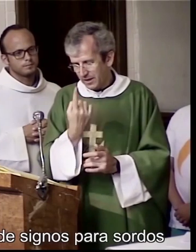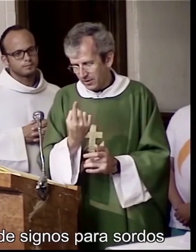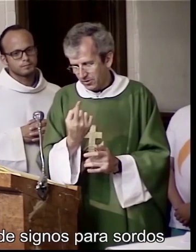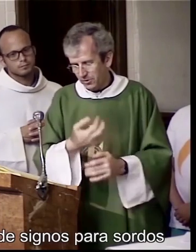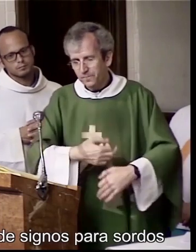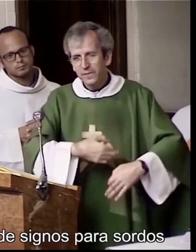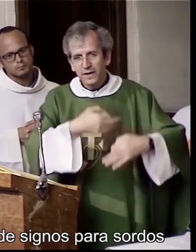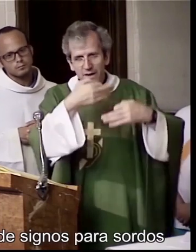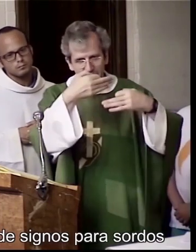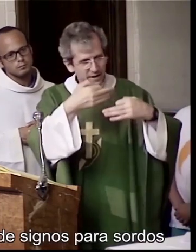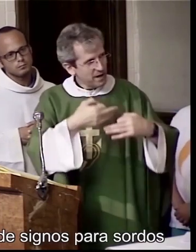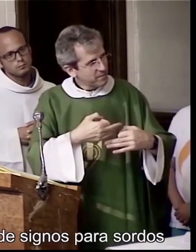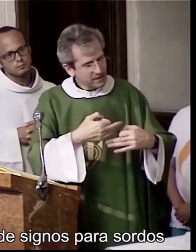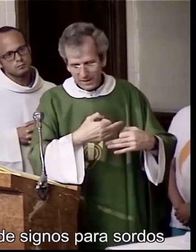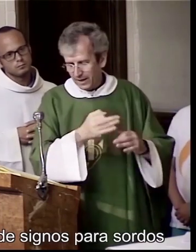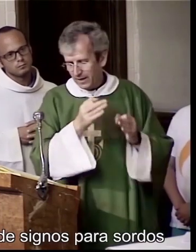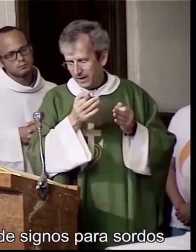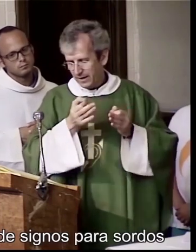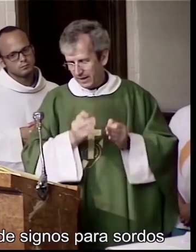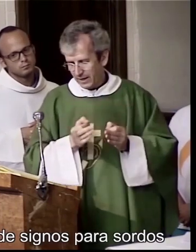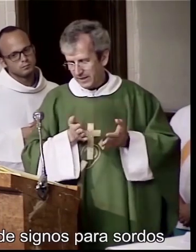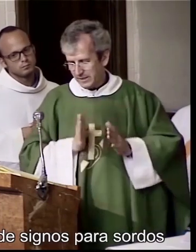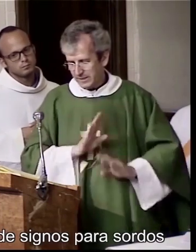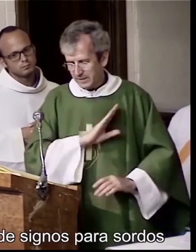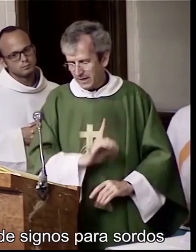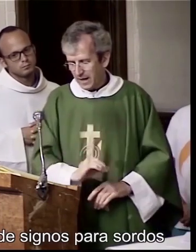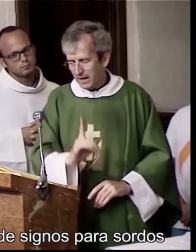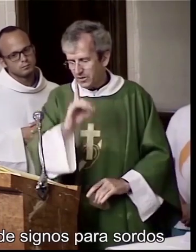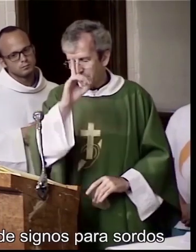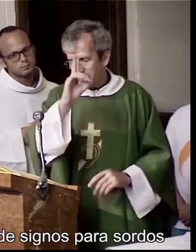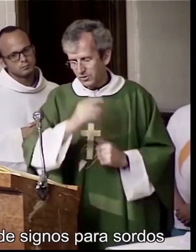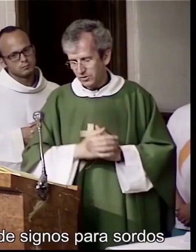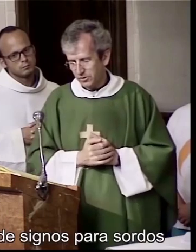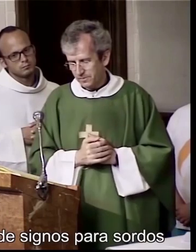diciendo: «Realmente eres el Hijo de Dios».